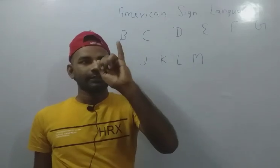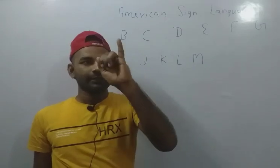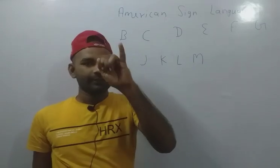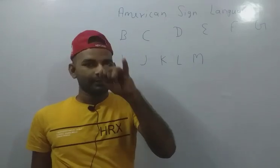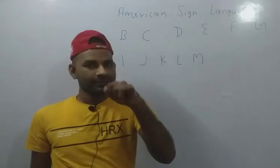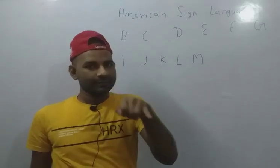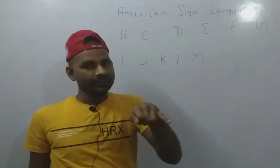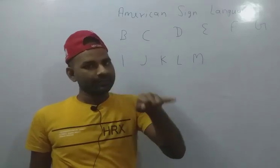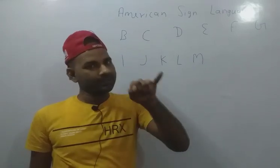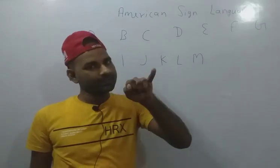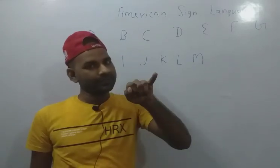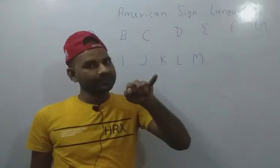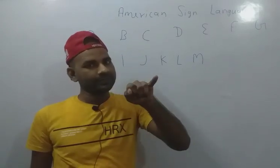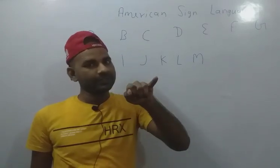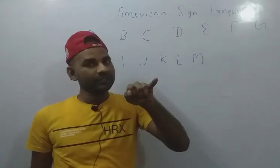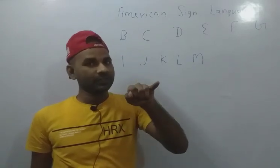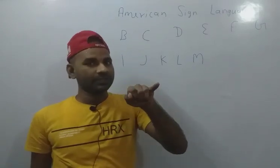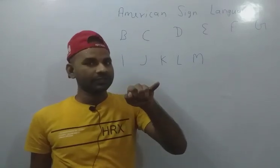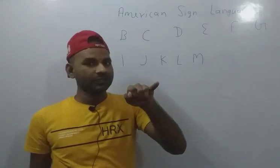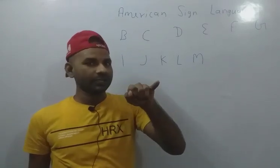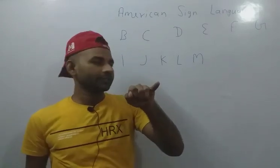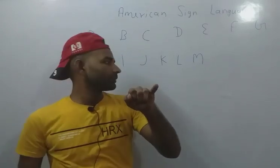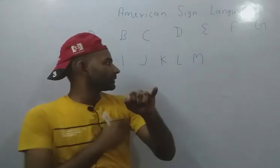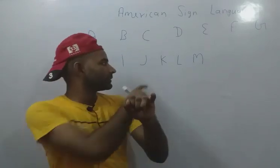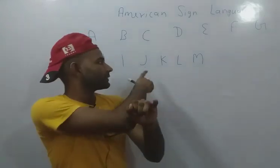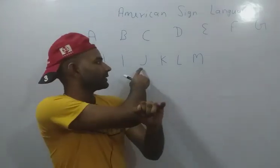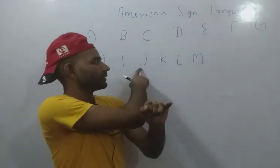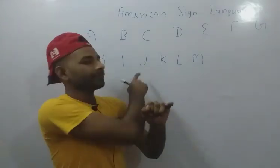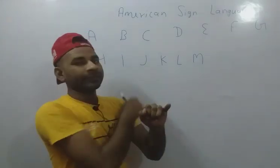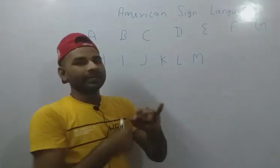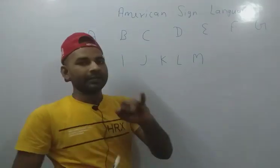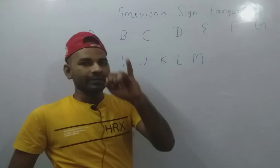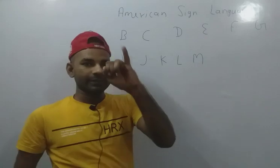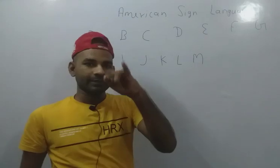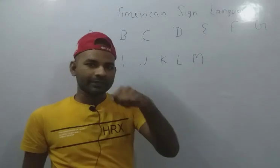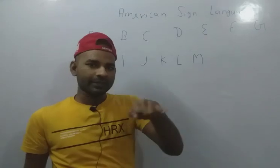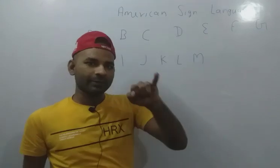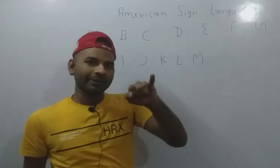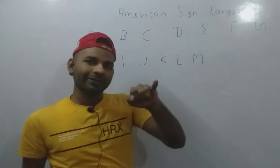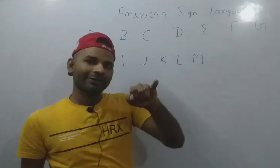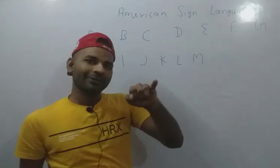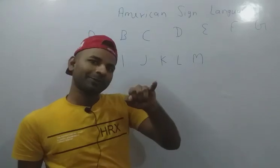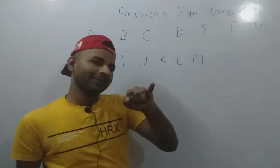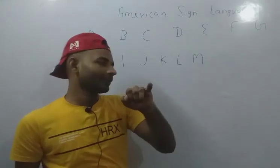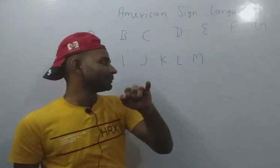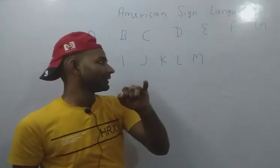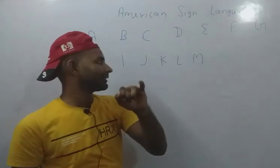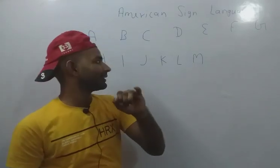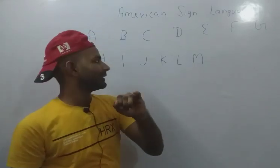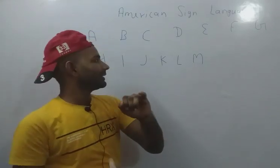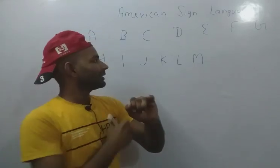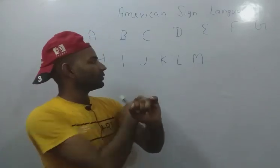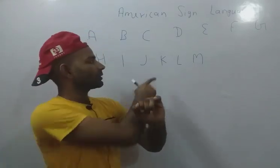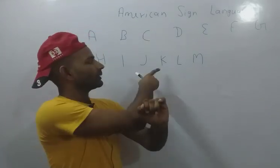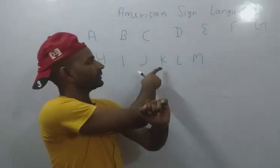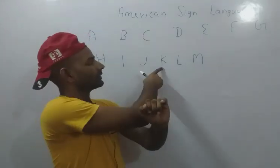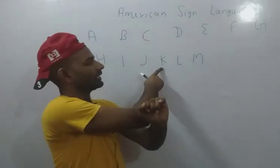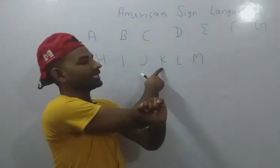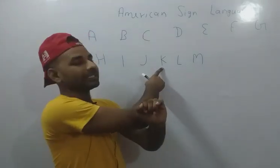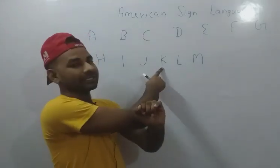ए, ऐसे कर दीजिए जे के शेप में, जैसे ऐसे ही हवा में हो जाएगा जे। और उसके बाद फिर के